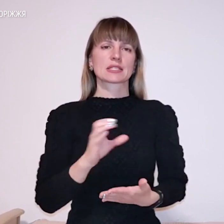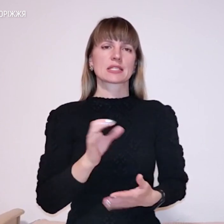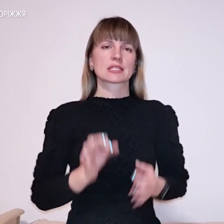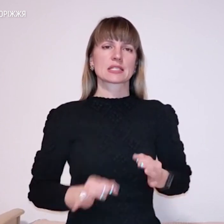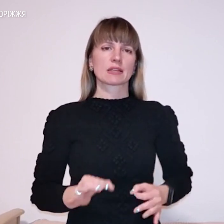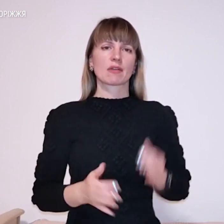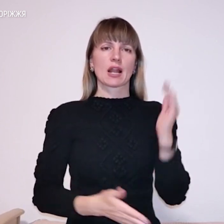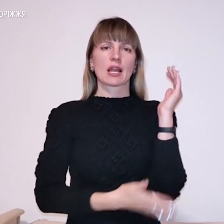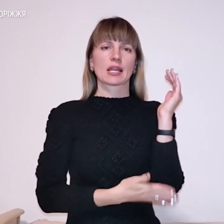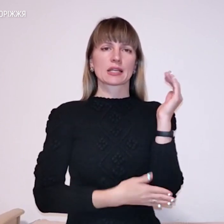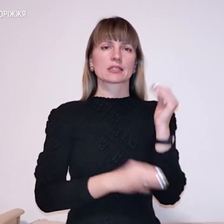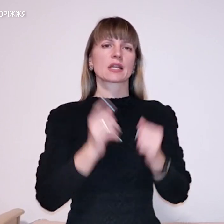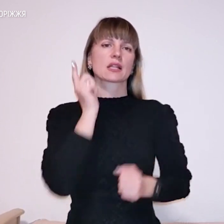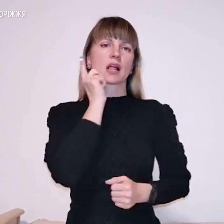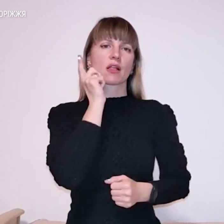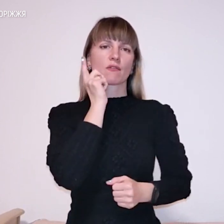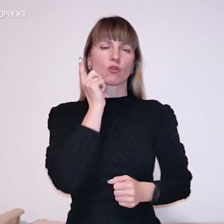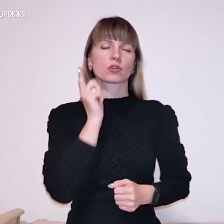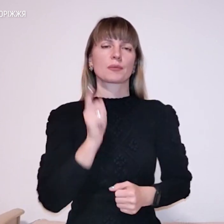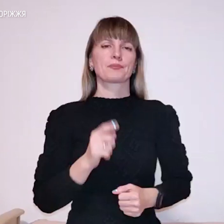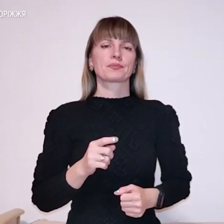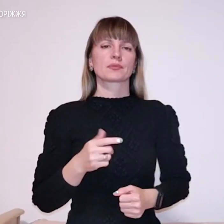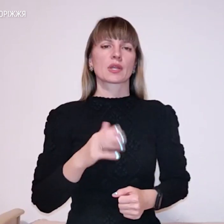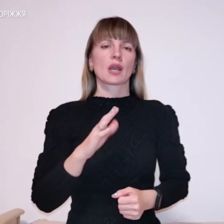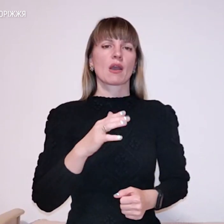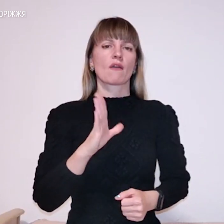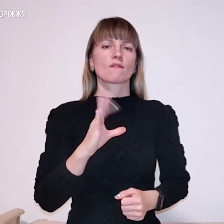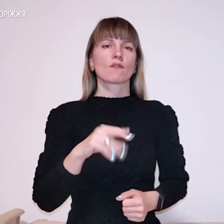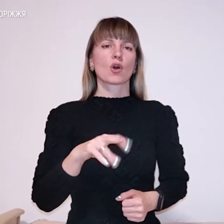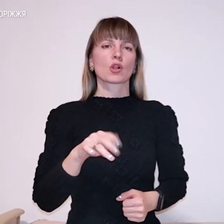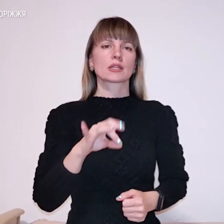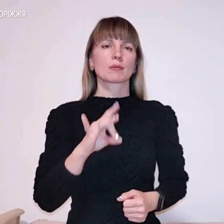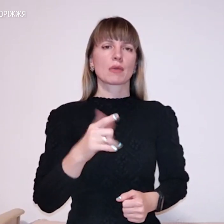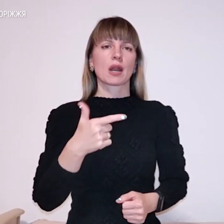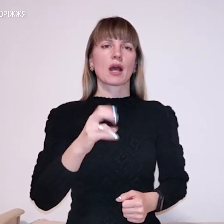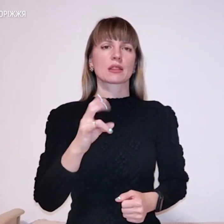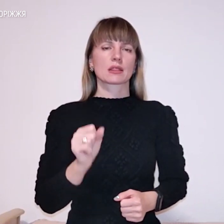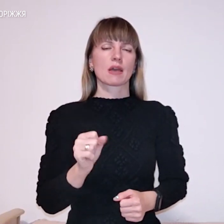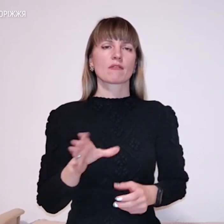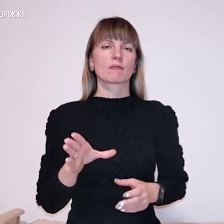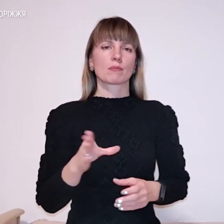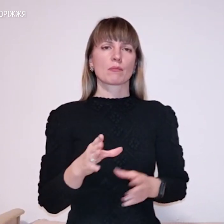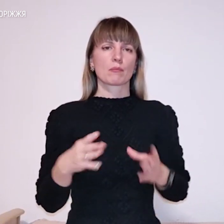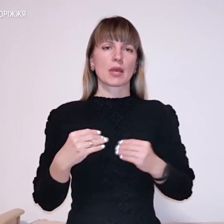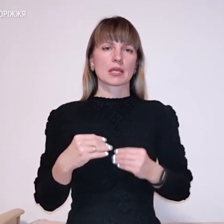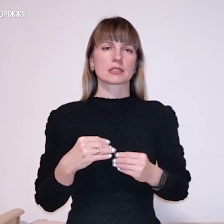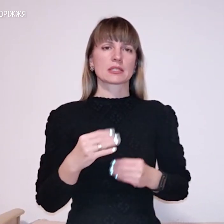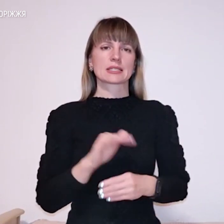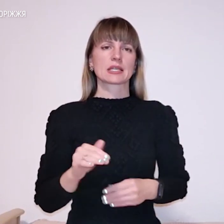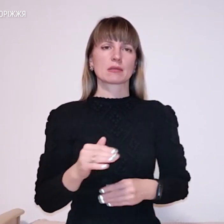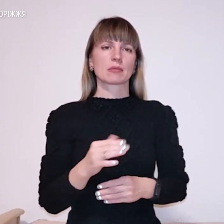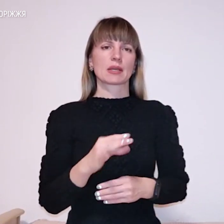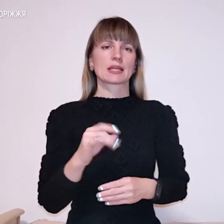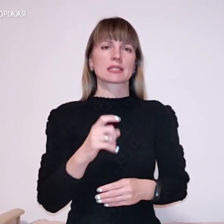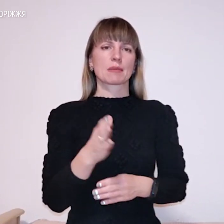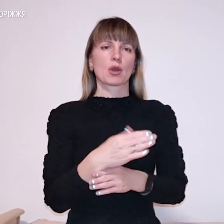лікті і телефону. Володимир та Ганна разом із дітьми виїхали з Маріуполя 20 березня. Весь цей час знаходились у Бердянську